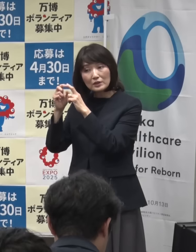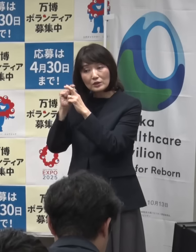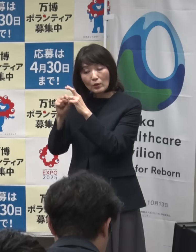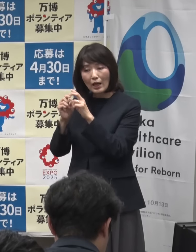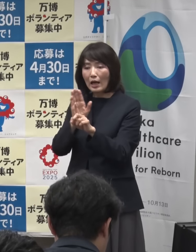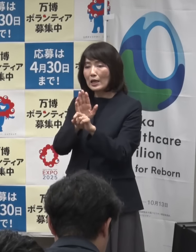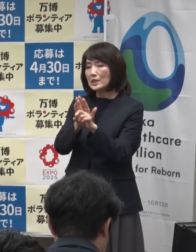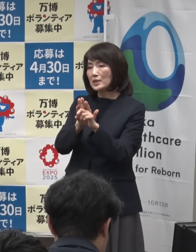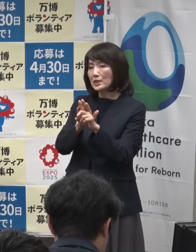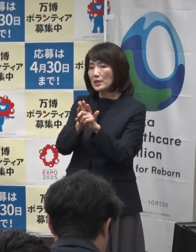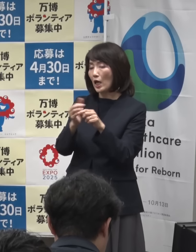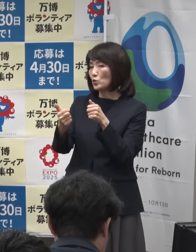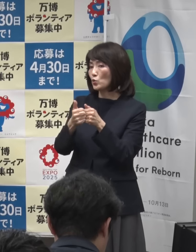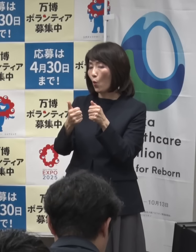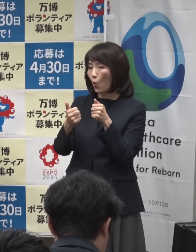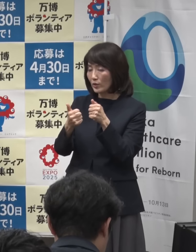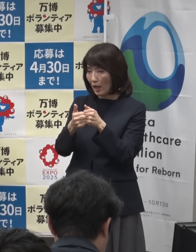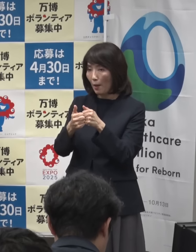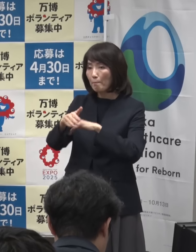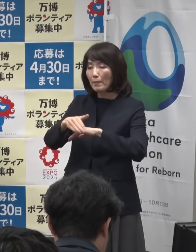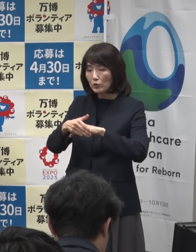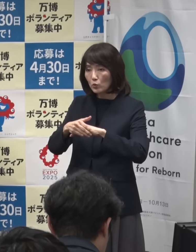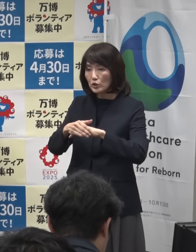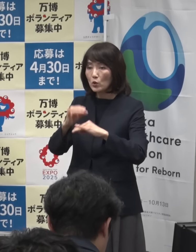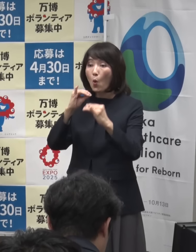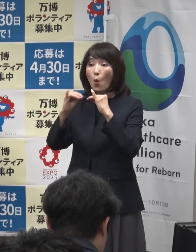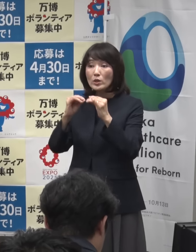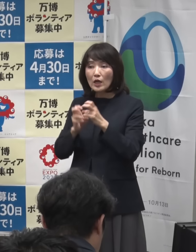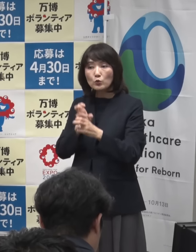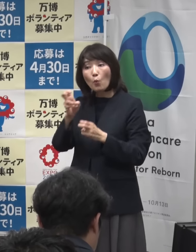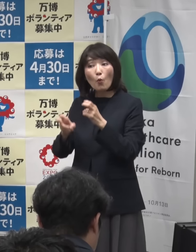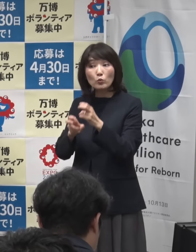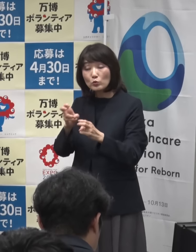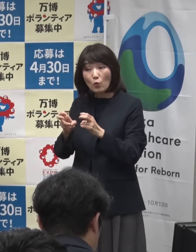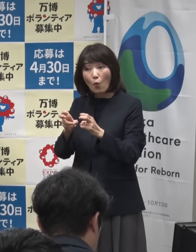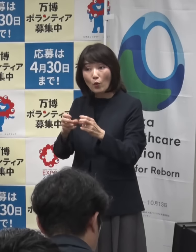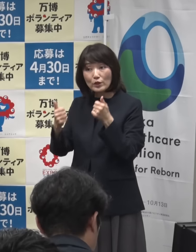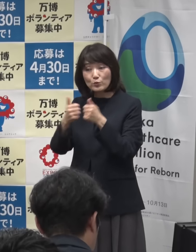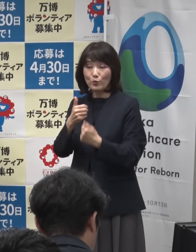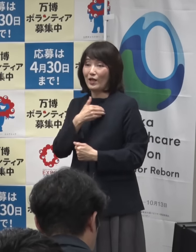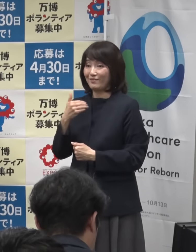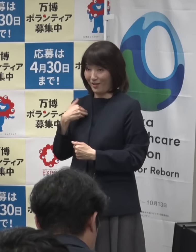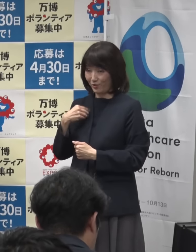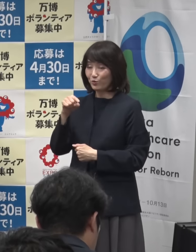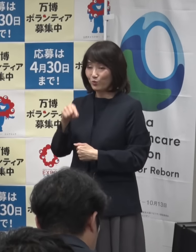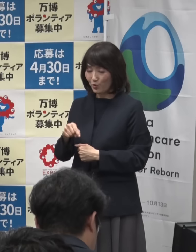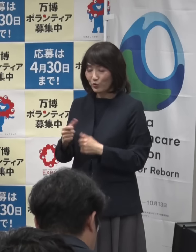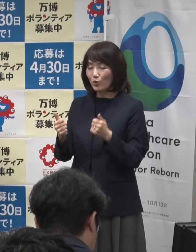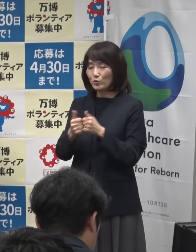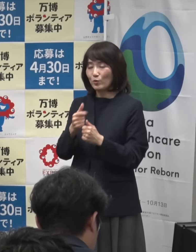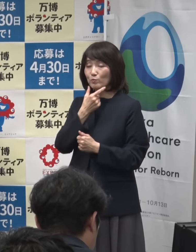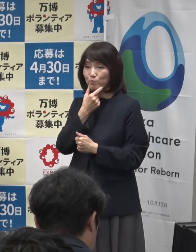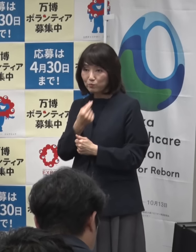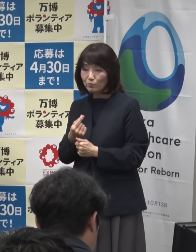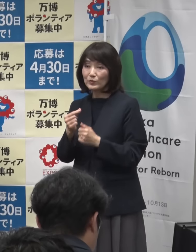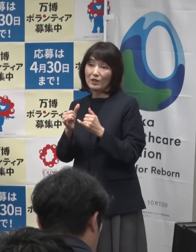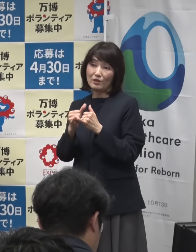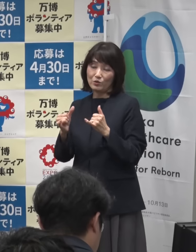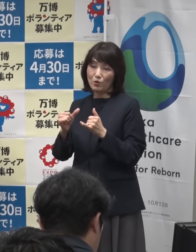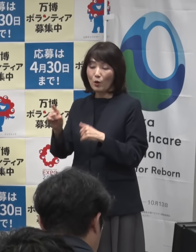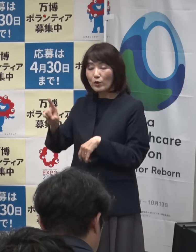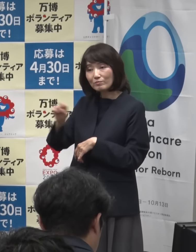その支援相談窓口をチャットボットで気軽に探せるポイントがありますので、こちらも相談したいという方は